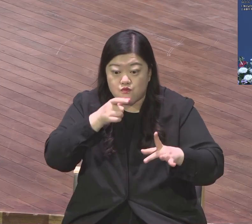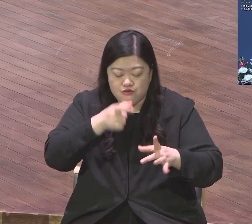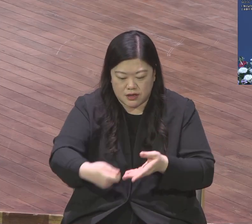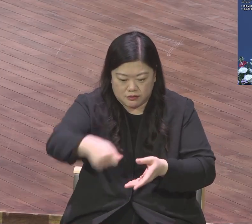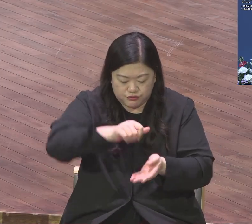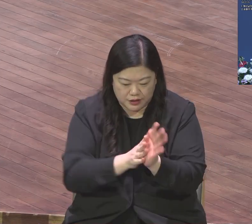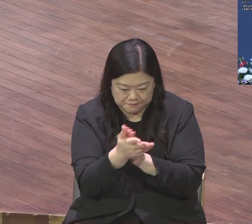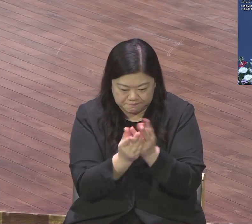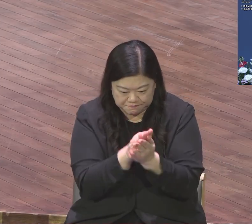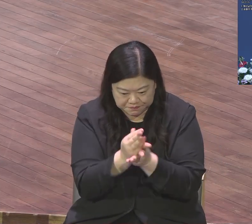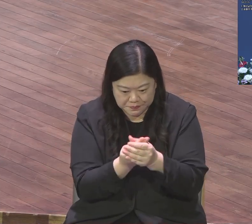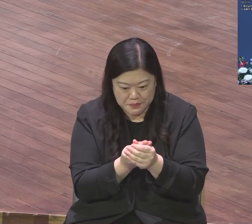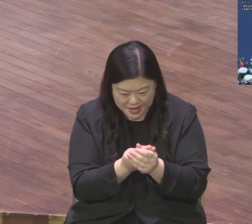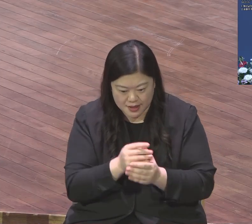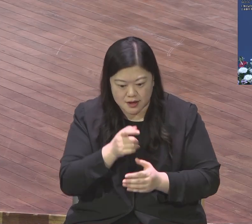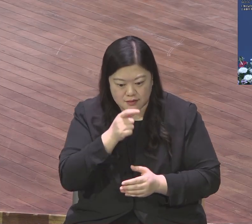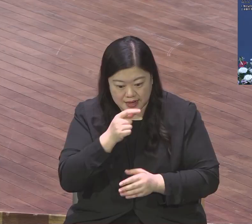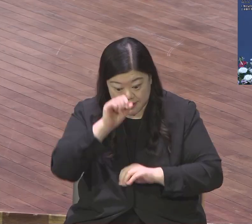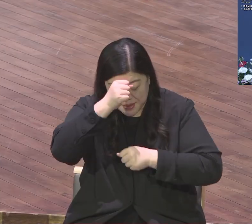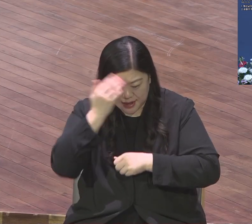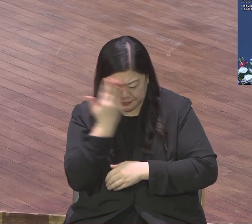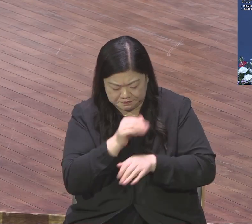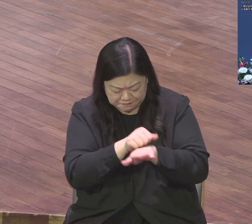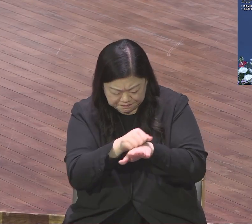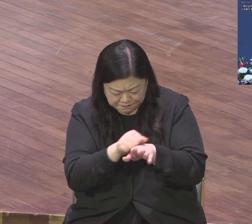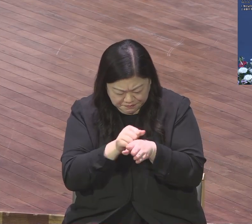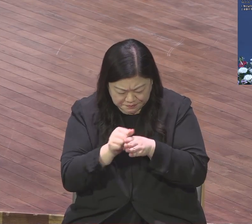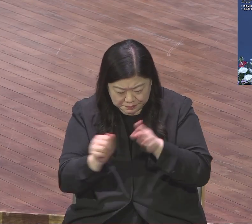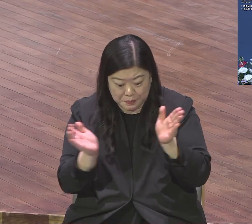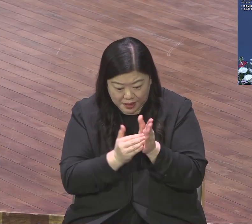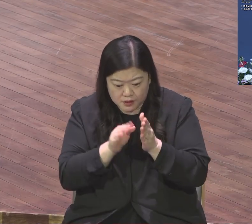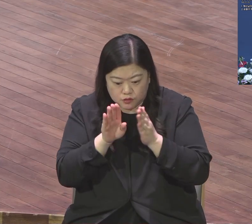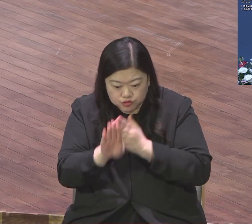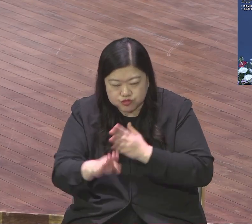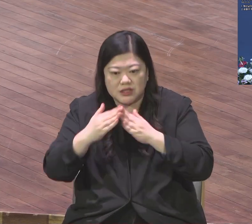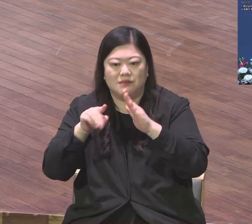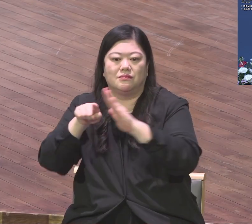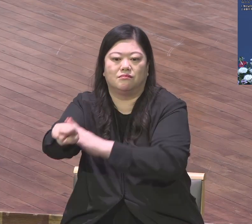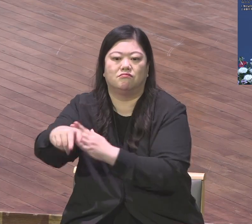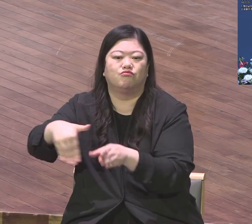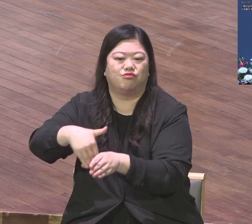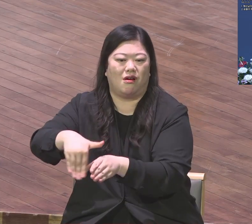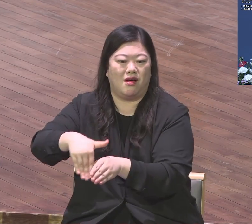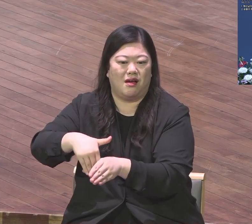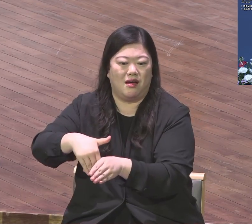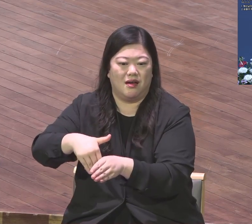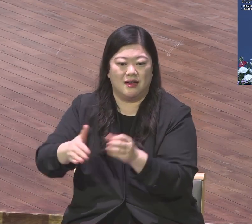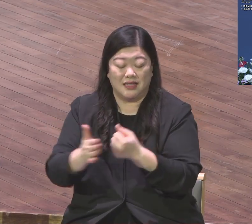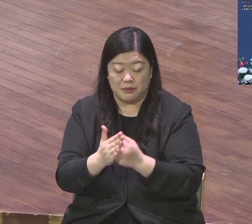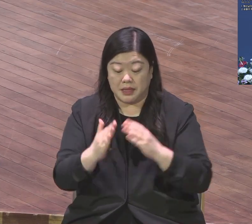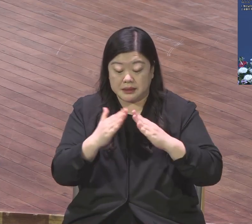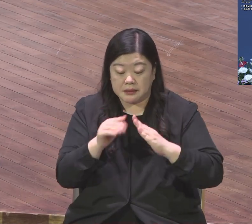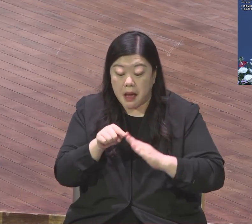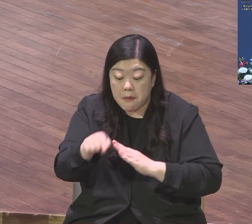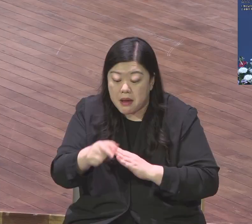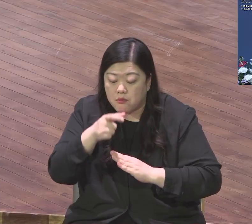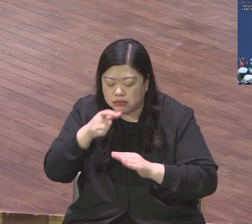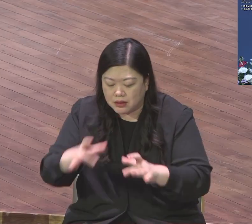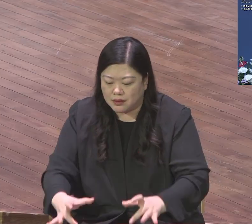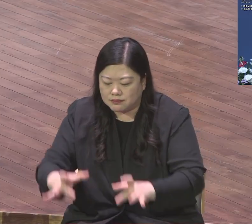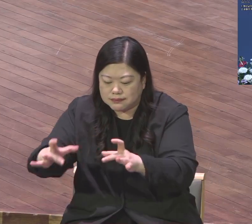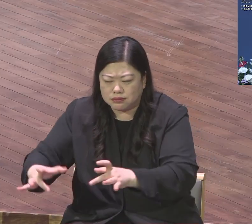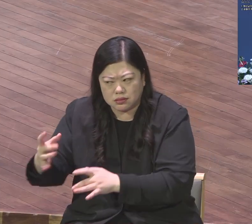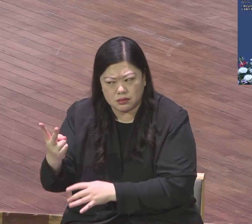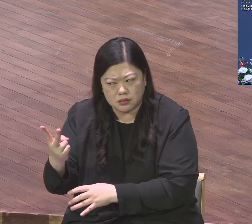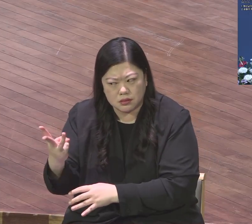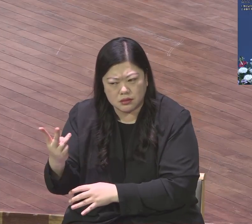때문에 항아리가 언제나 집집마다 다 있어요. 그 물과 항아리가 늘 준비되어 있었어요. 자,